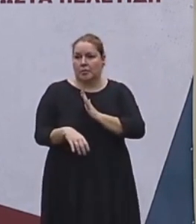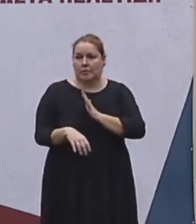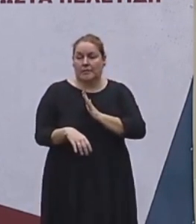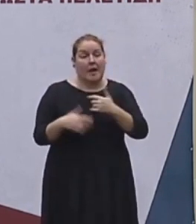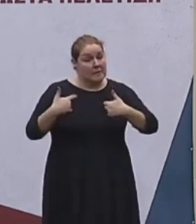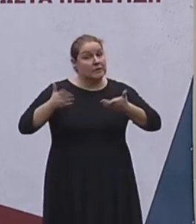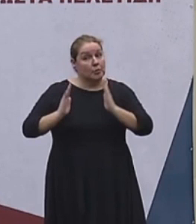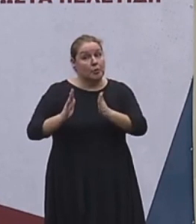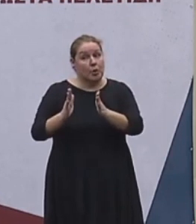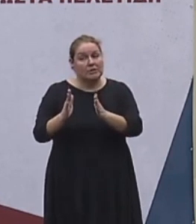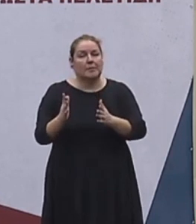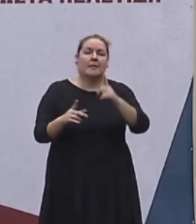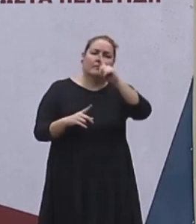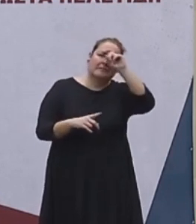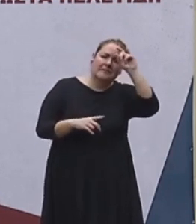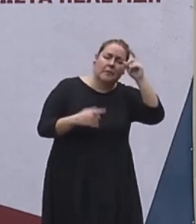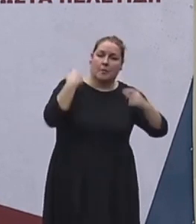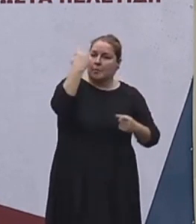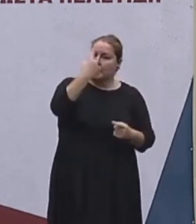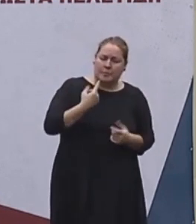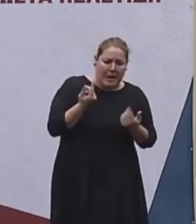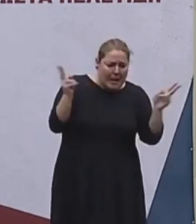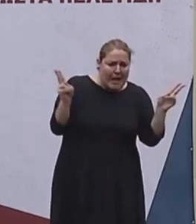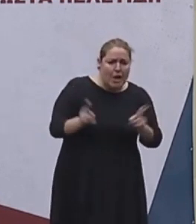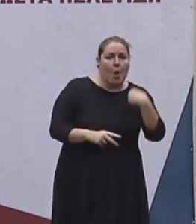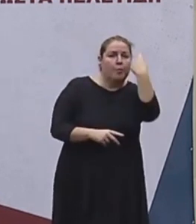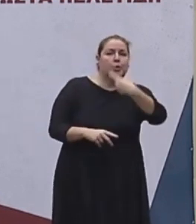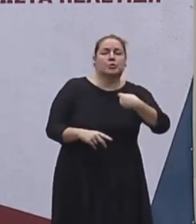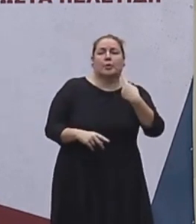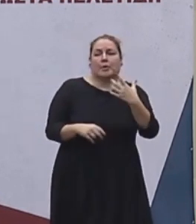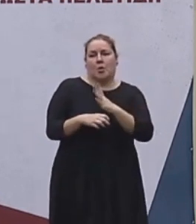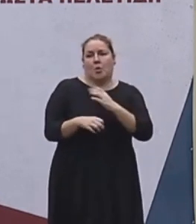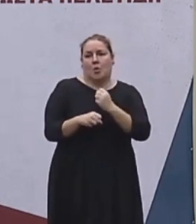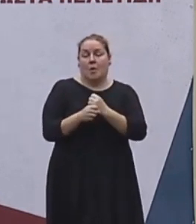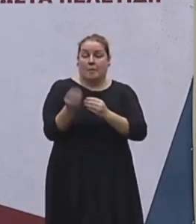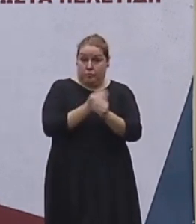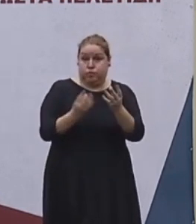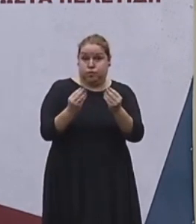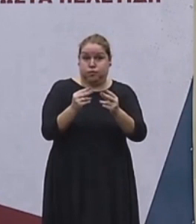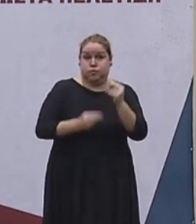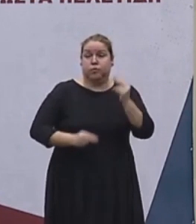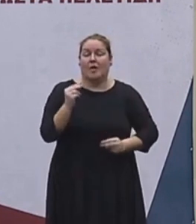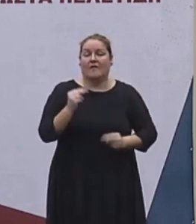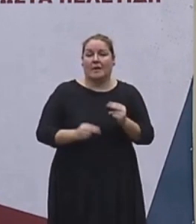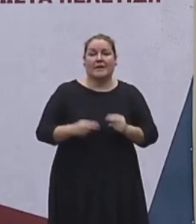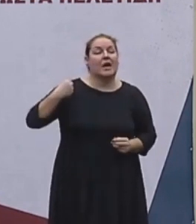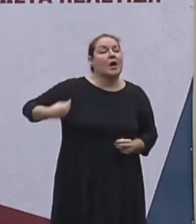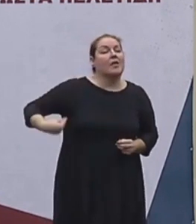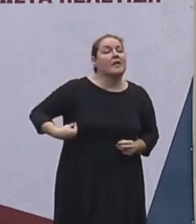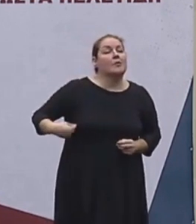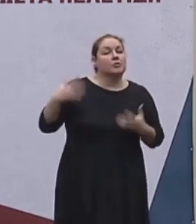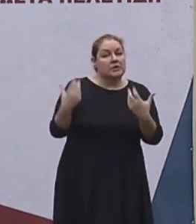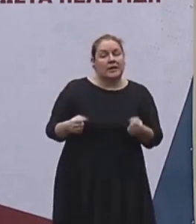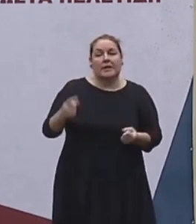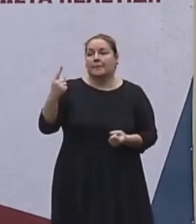Πορευτήκαμε με πολύ λιγότερο προσωπικό και με πολύ λιγότερα χρήματα. Ο Δήμος είναι πλέον μια